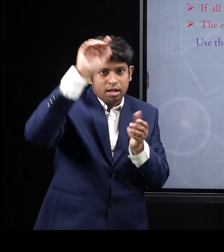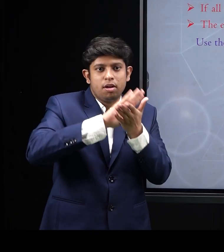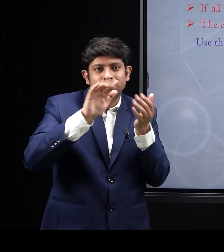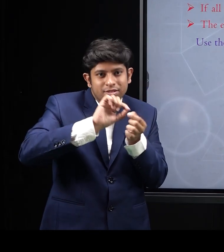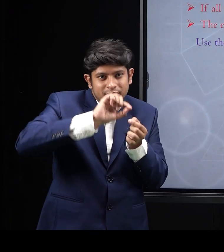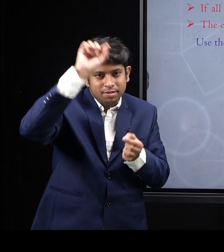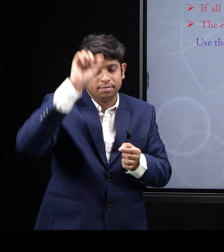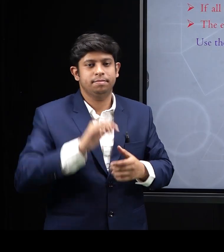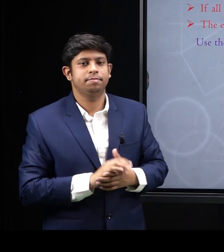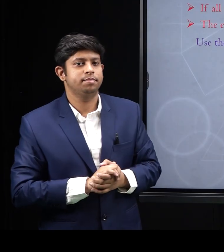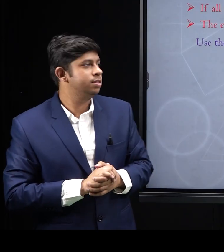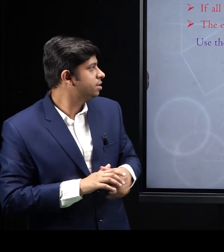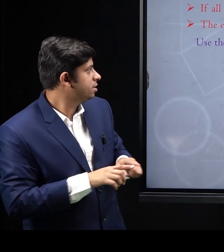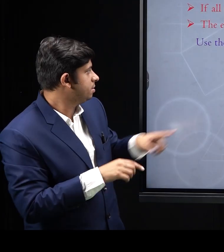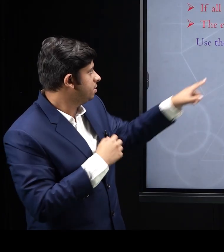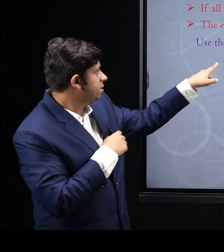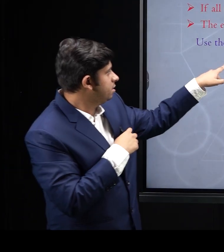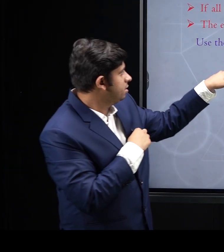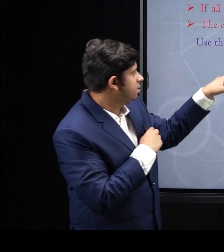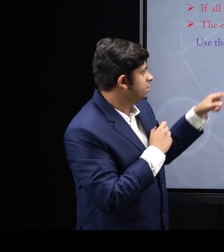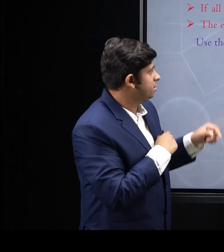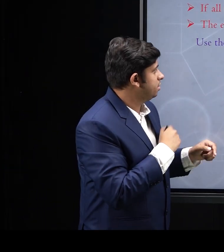AB ಸ್ಕ್ವೇರ್ ಇಸ್ ಈಕ್ವಲ್ ಟು